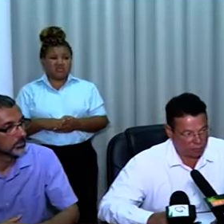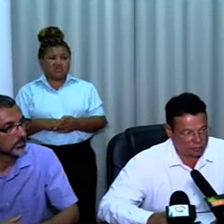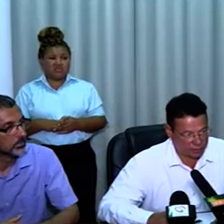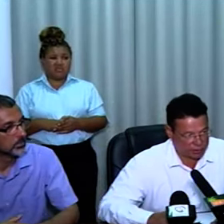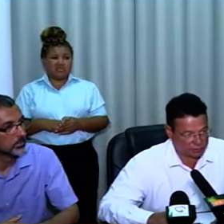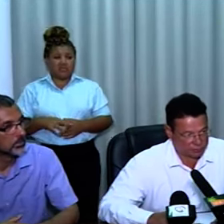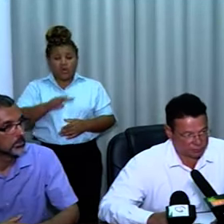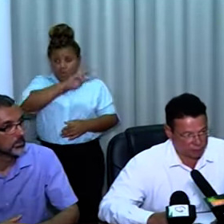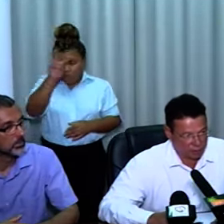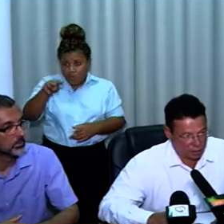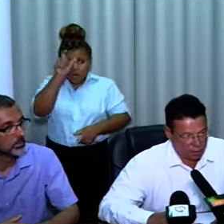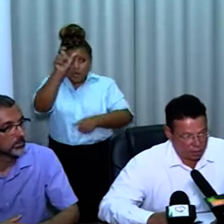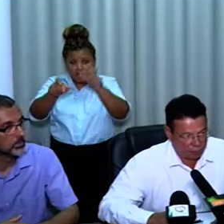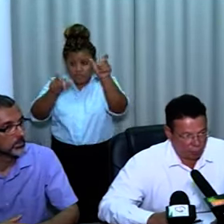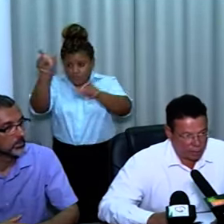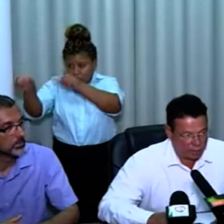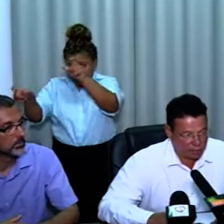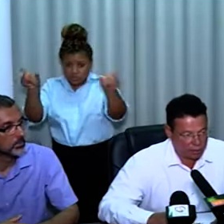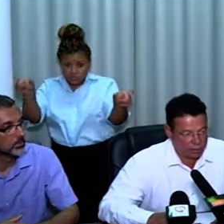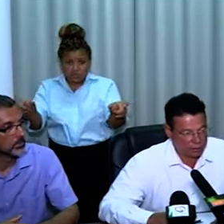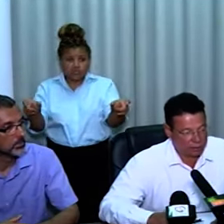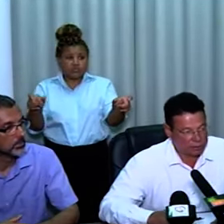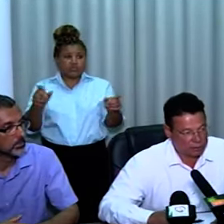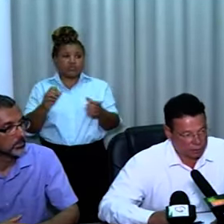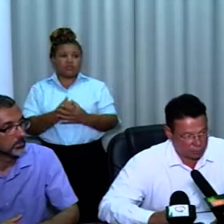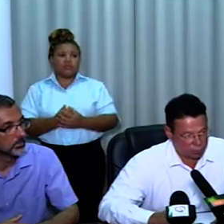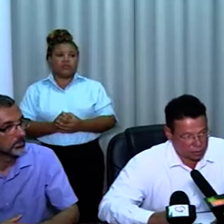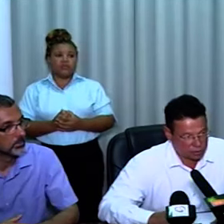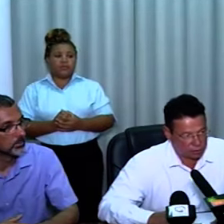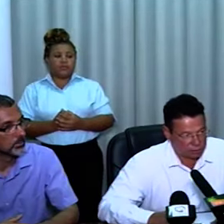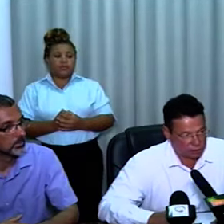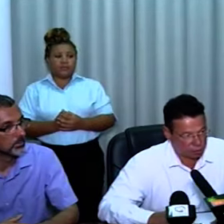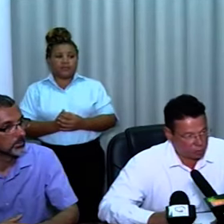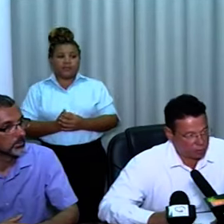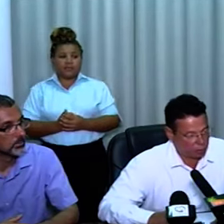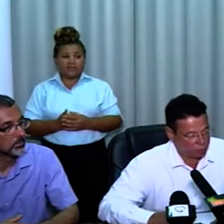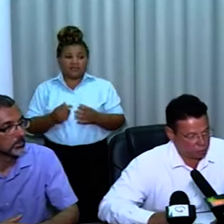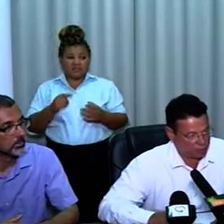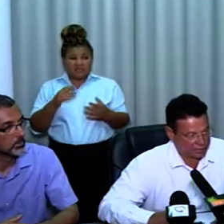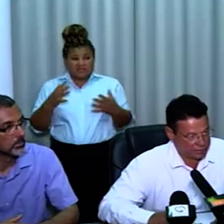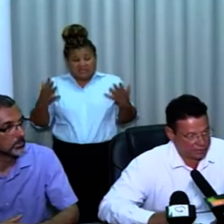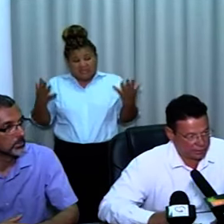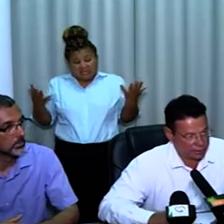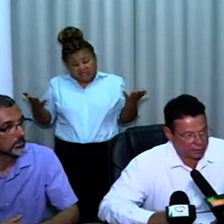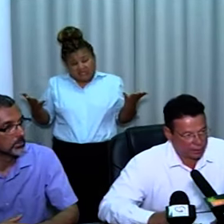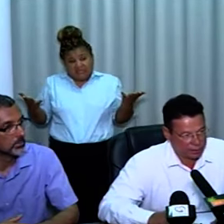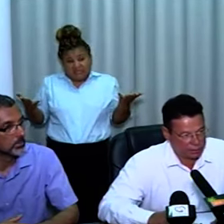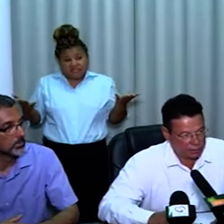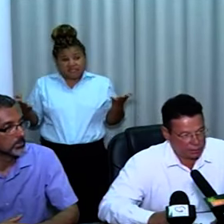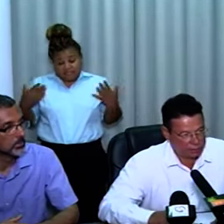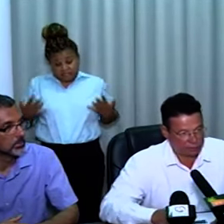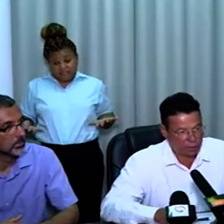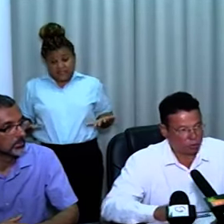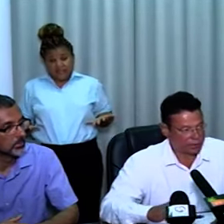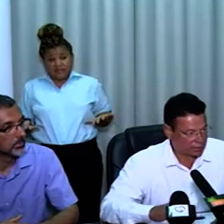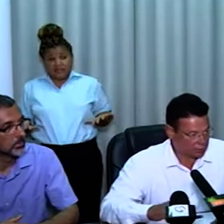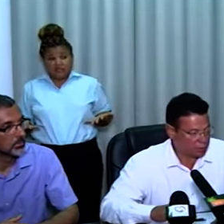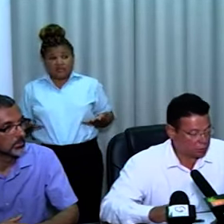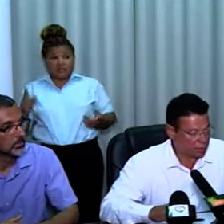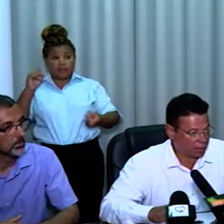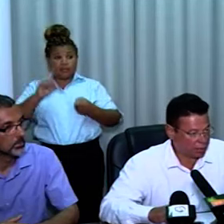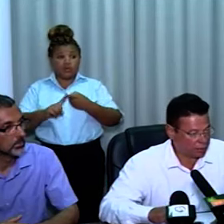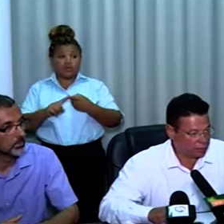et l'ouvrage facile. Et pour qu'il y ait 100% toute bonne option, bonne facilité, qui bonne contact